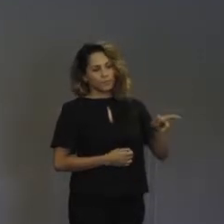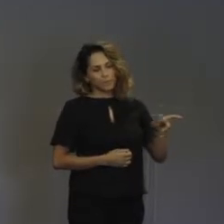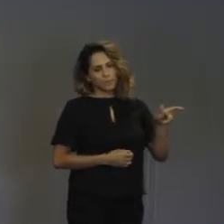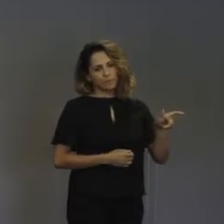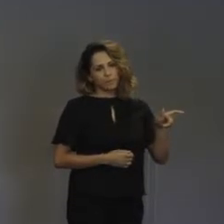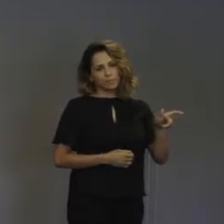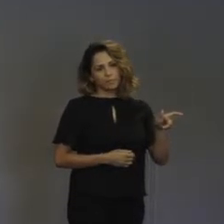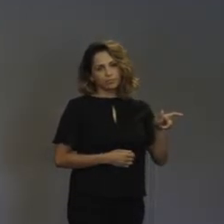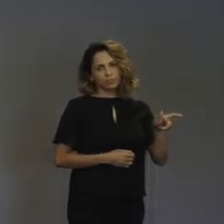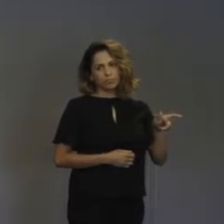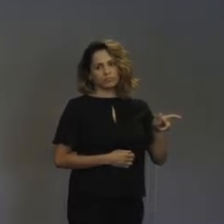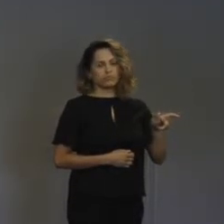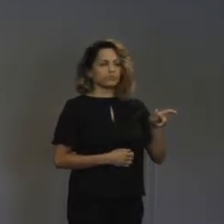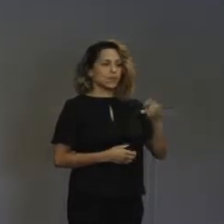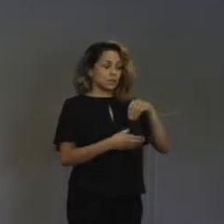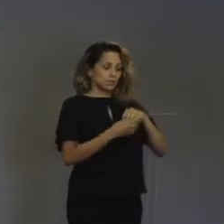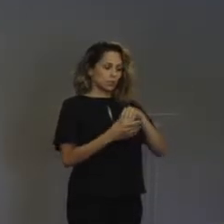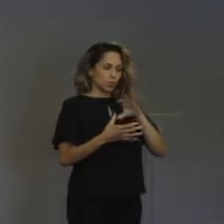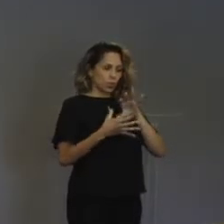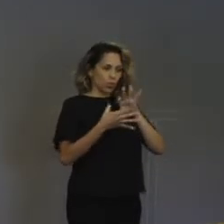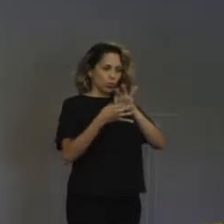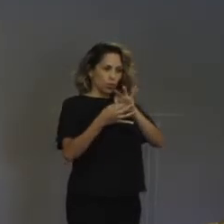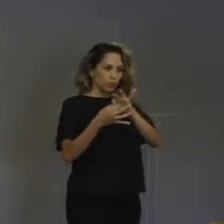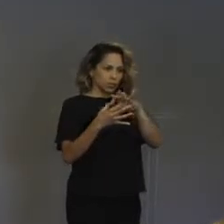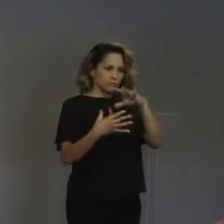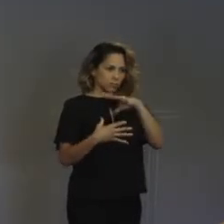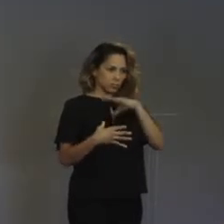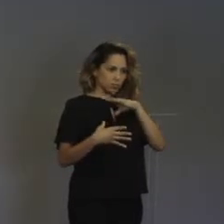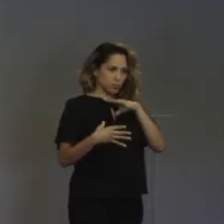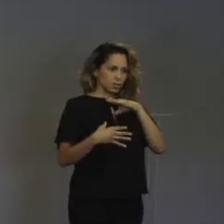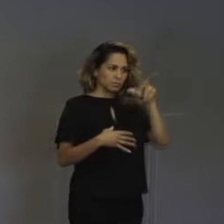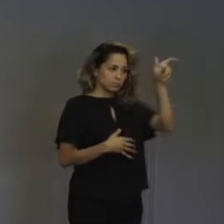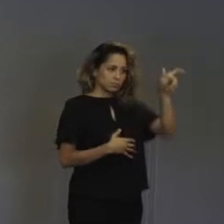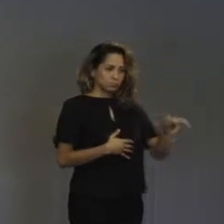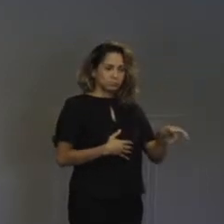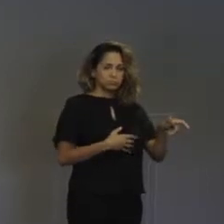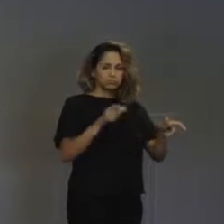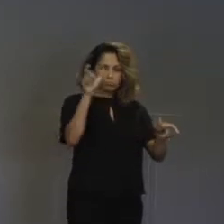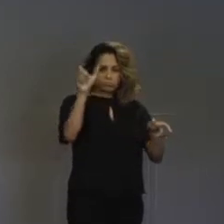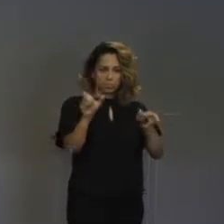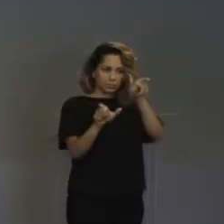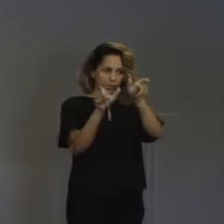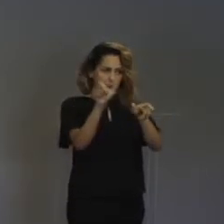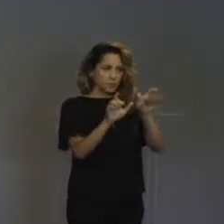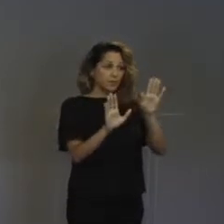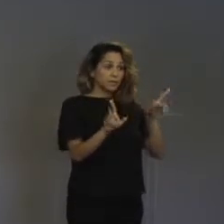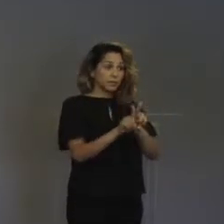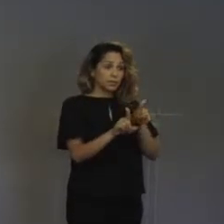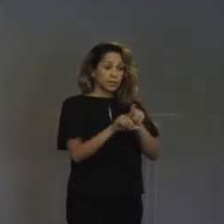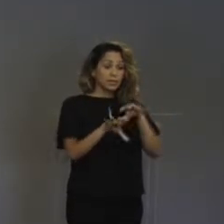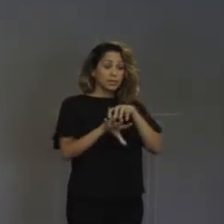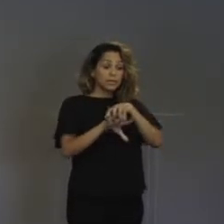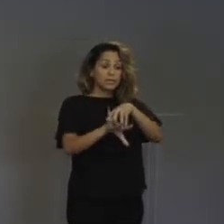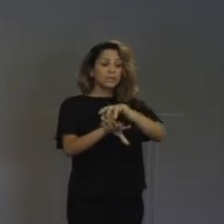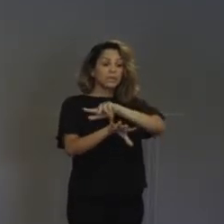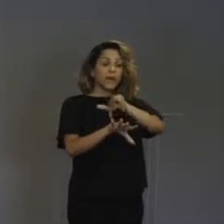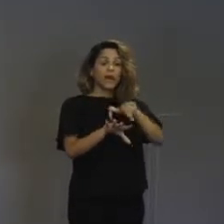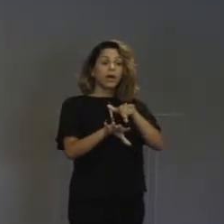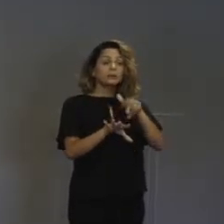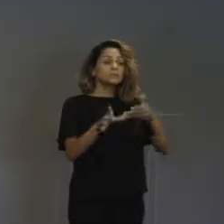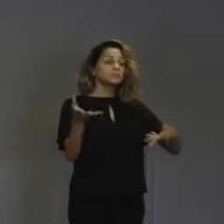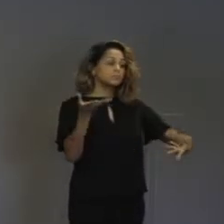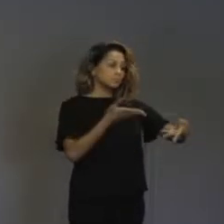outro ator dentro do contexto urbano, como os outros modais, e interagir de forma diferente com ele. Mesmo a criança que vai